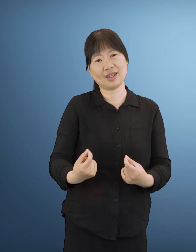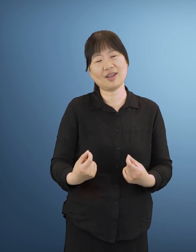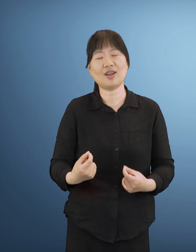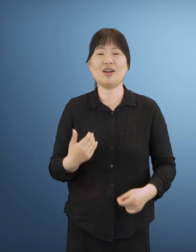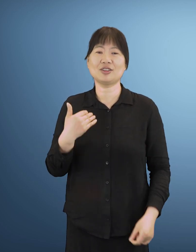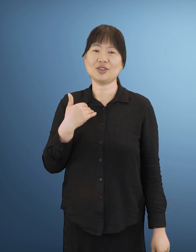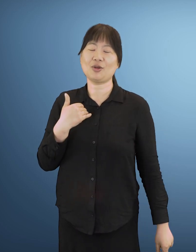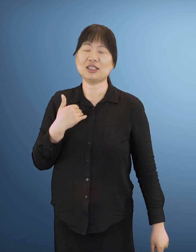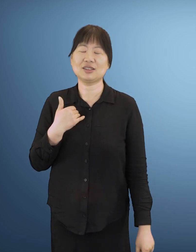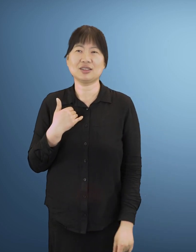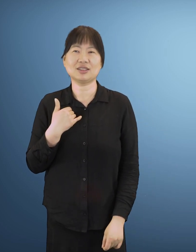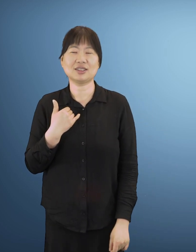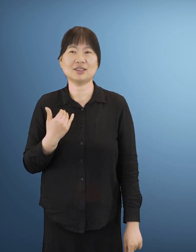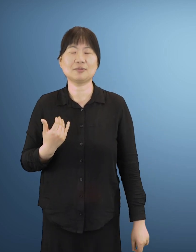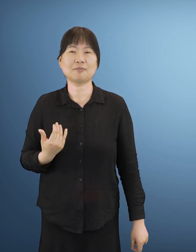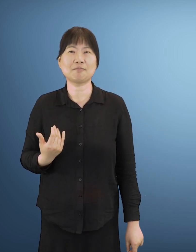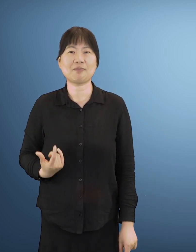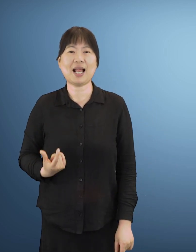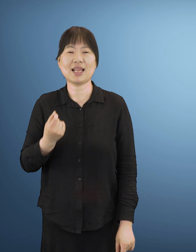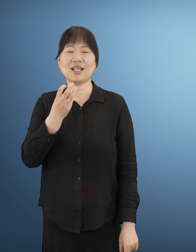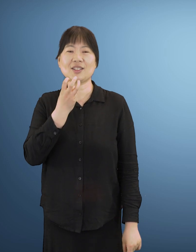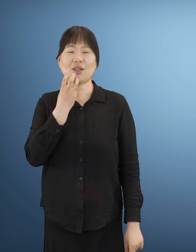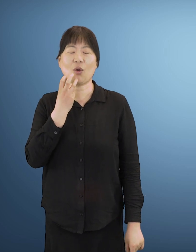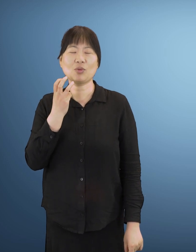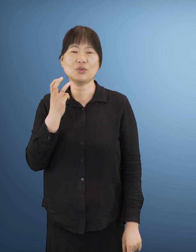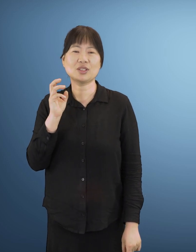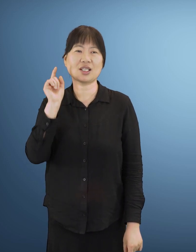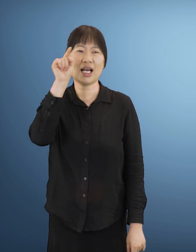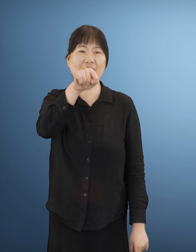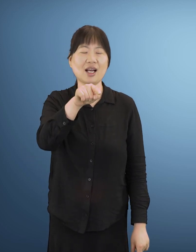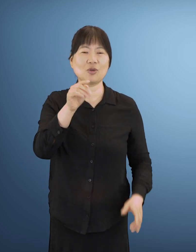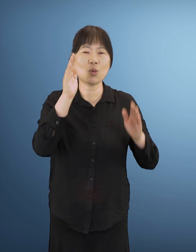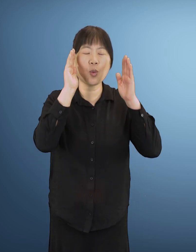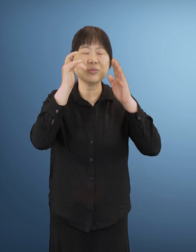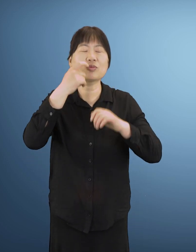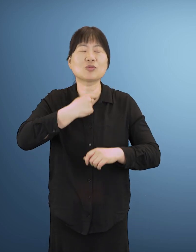유학의 꿈을 품고 서울로 올라왔기 때문에